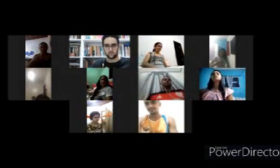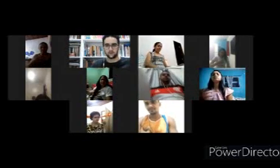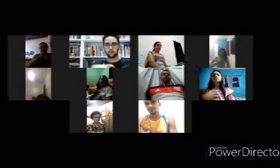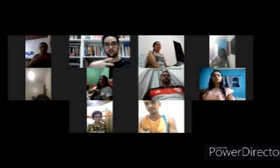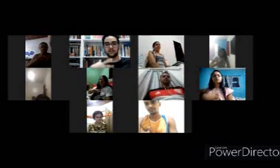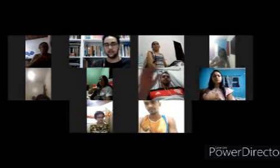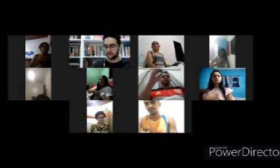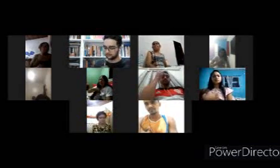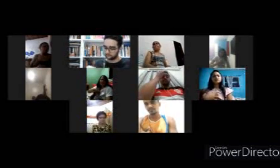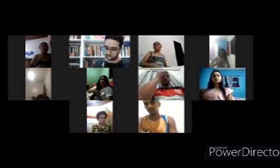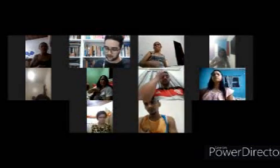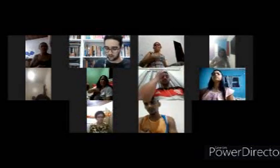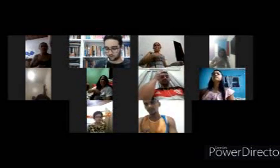uma grosseria maior.